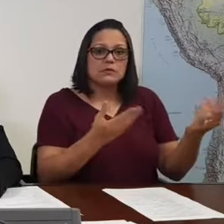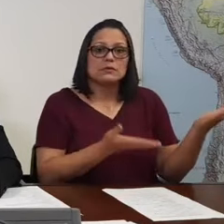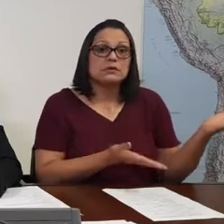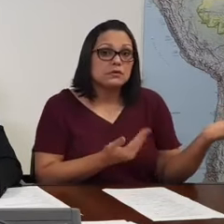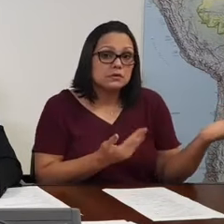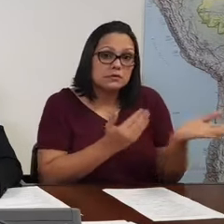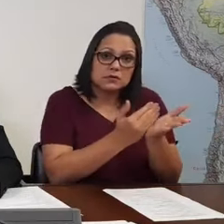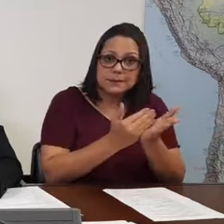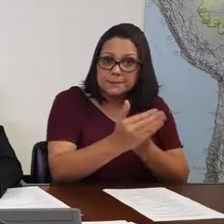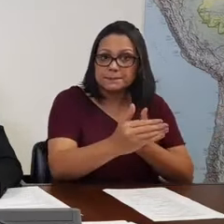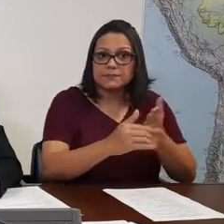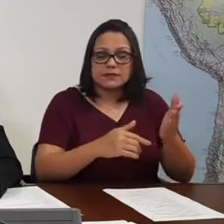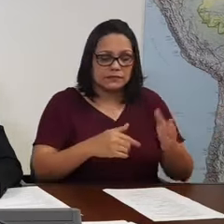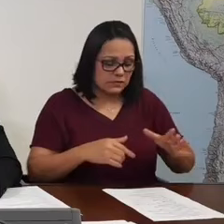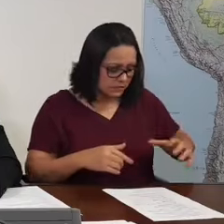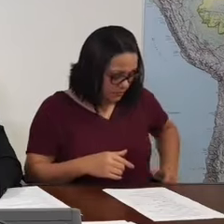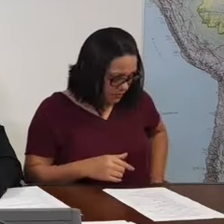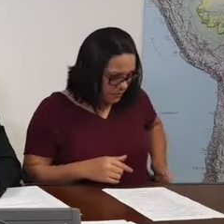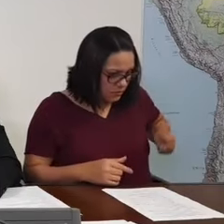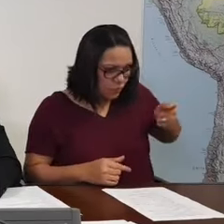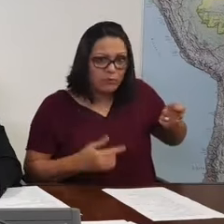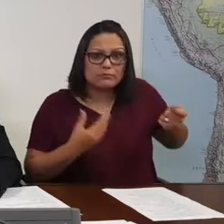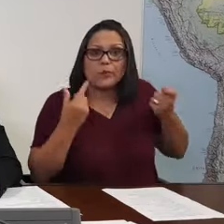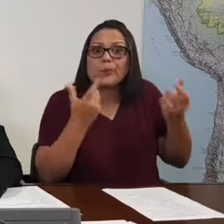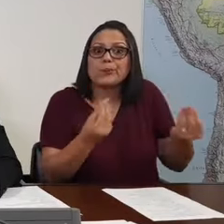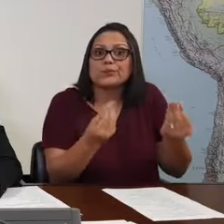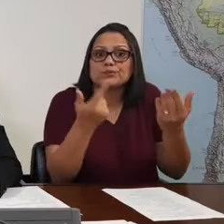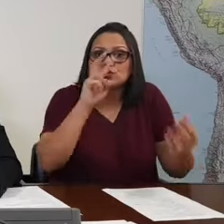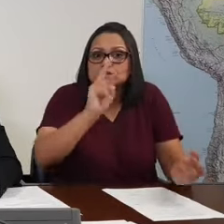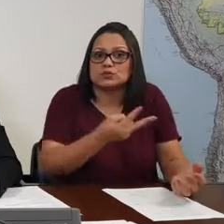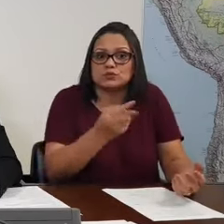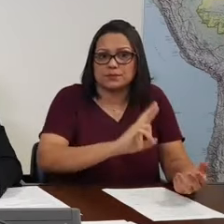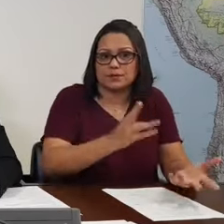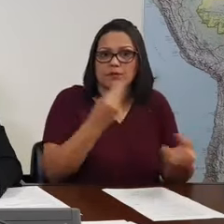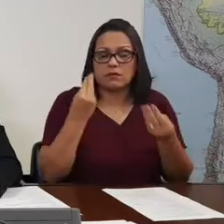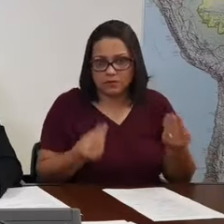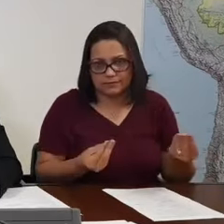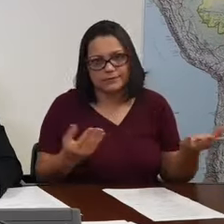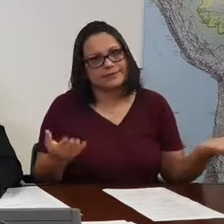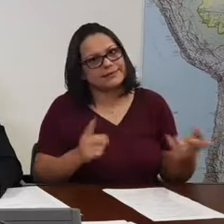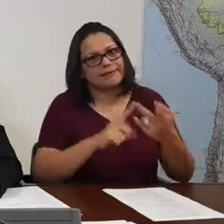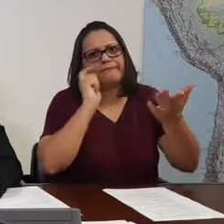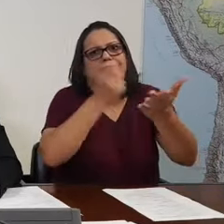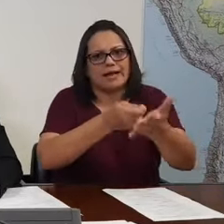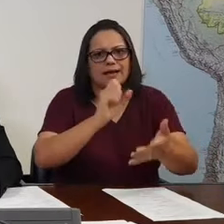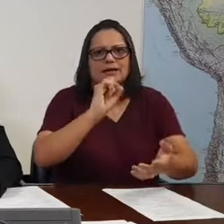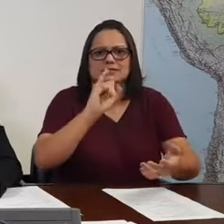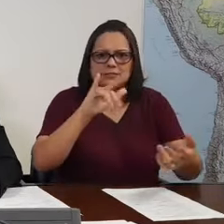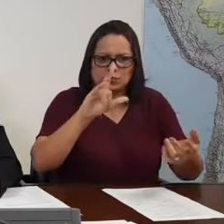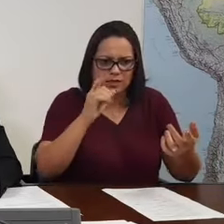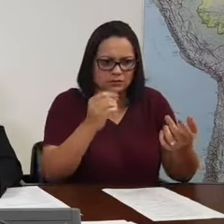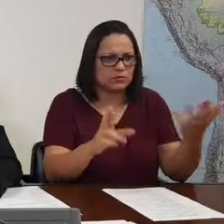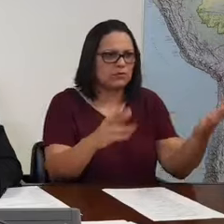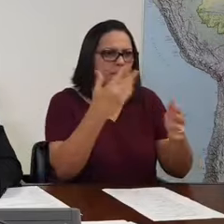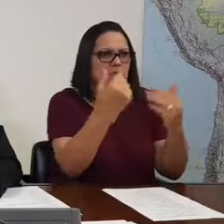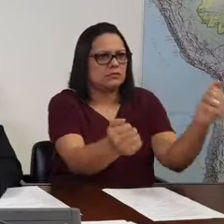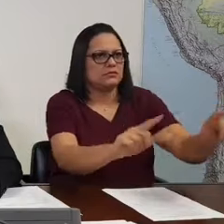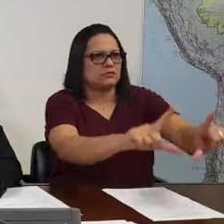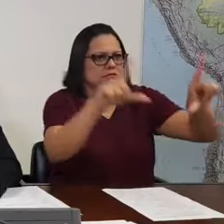jovem começar a tirar R$ 2.000, às vezes, de onde vai tirar esse dinheiro? Né? Então, os simuladores e tudo encareciam muito a